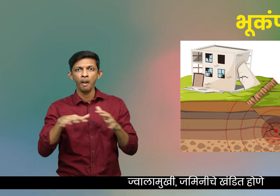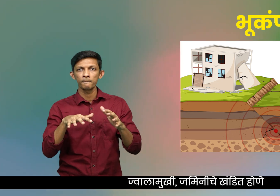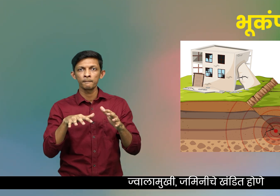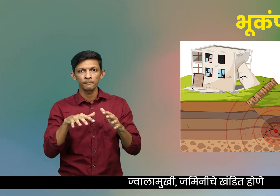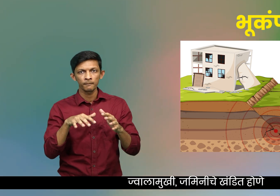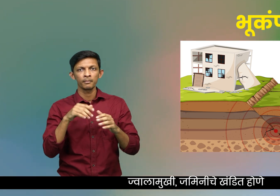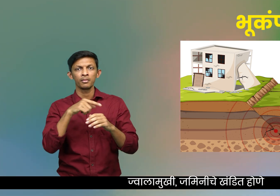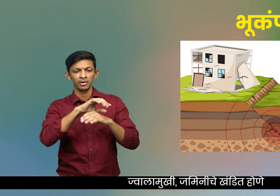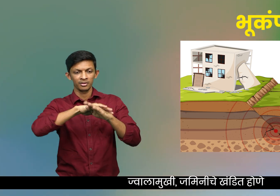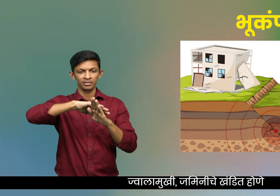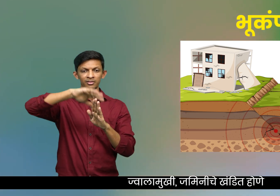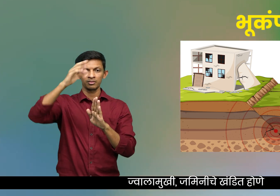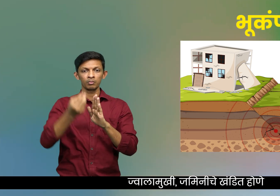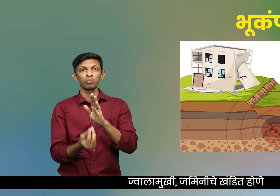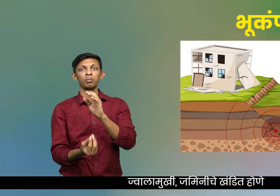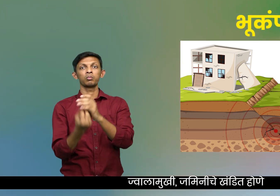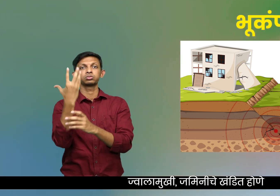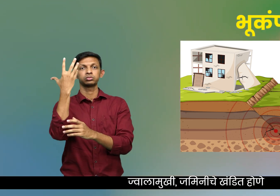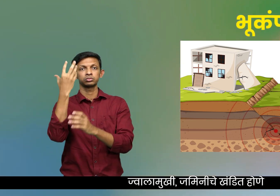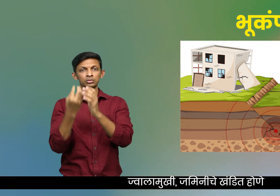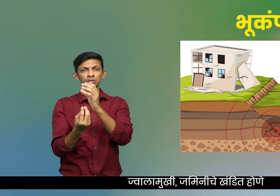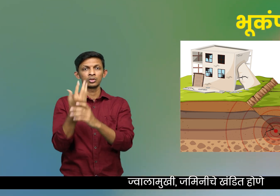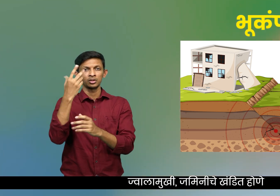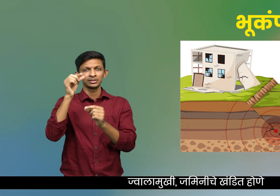ज्वालामुखी, जमिनीचे खंडित होणे